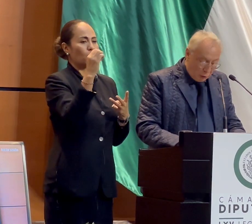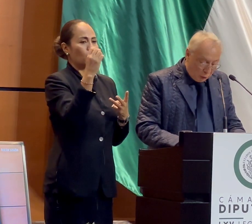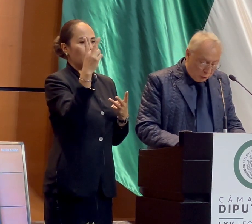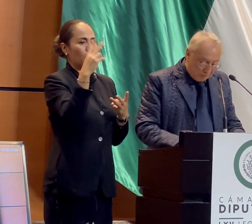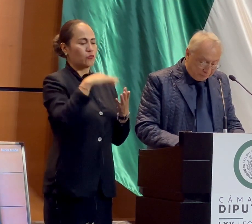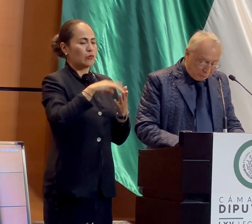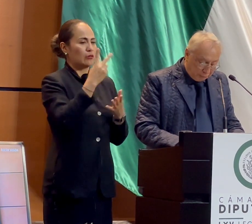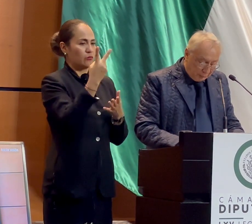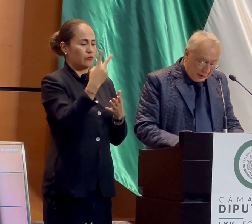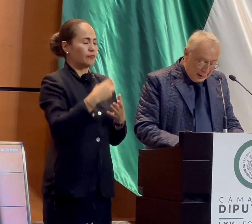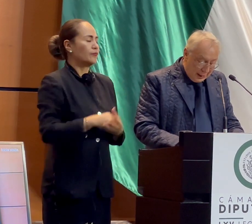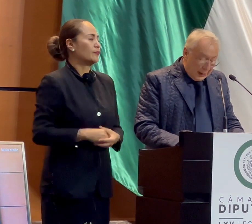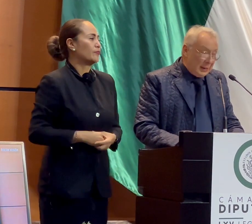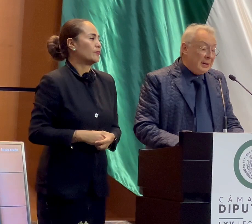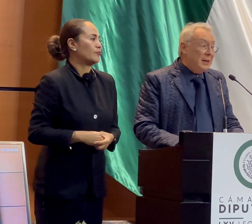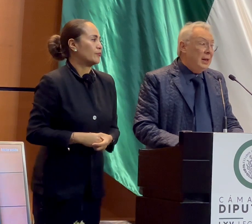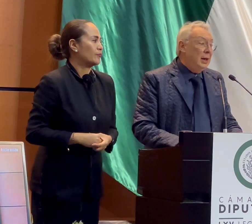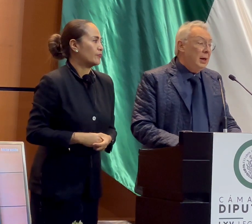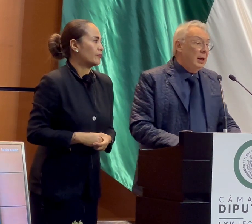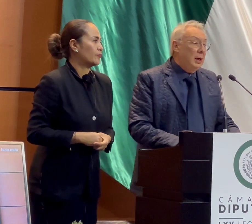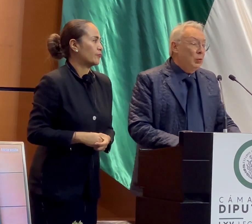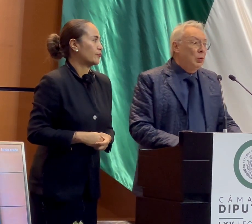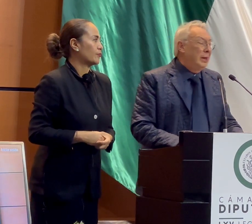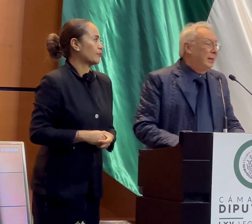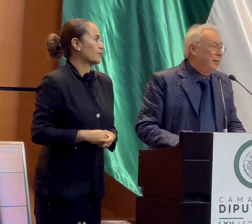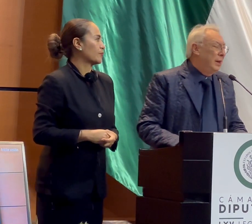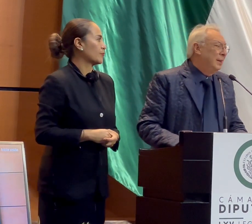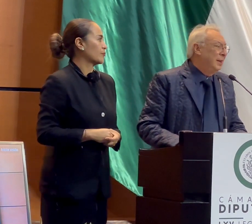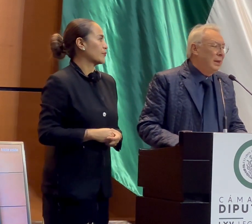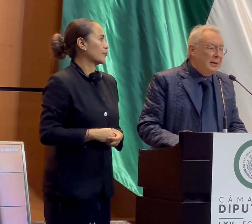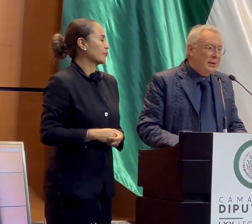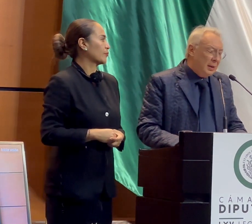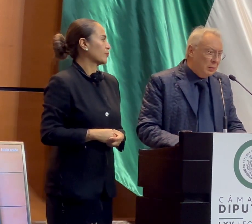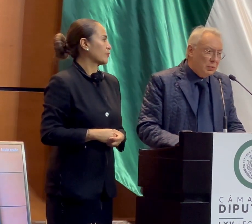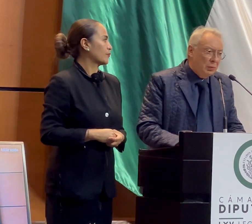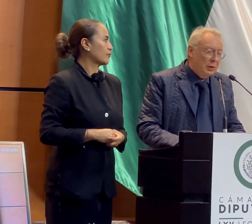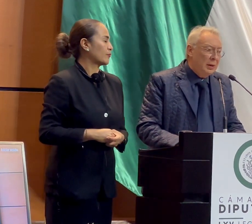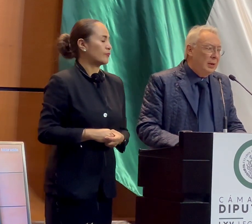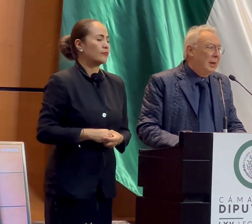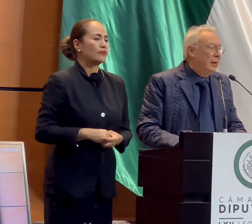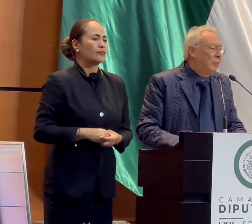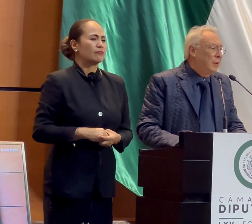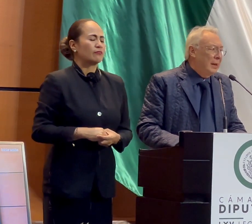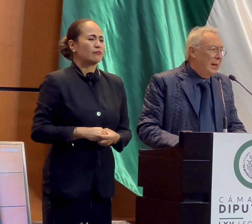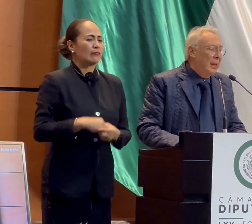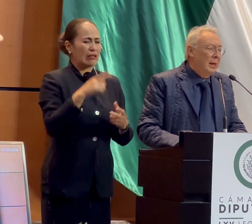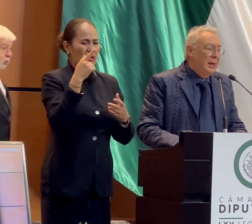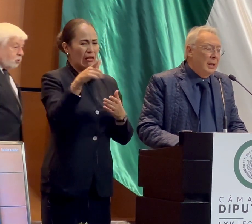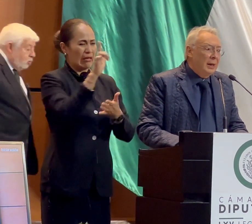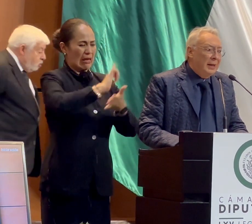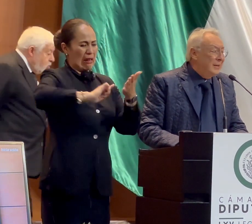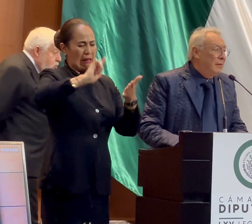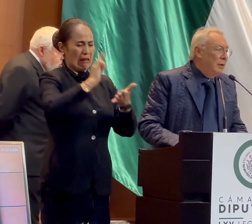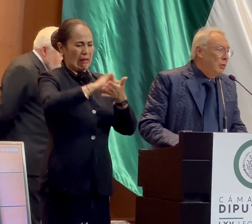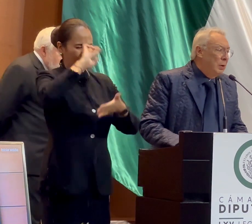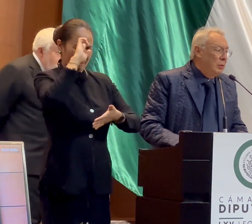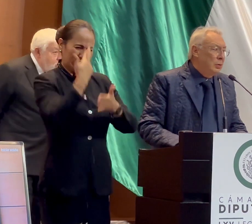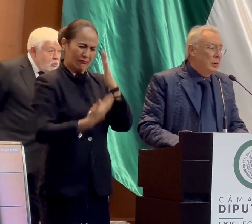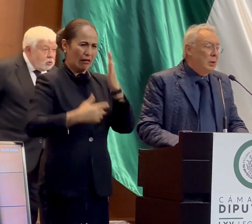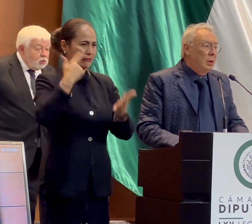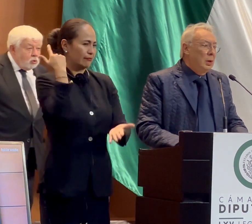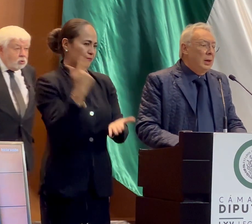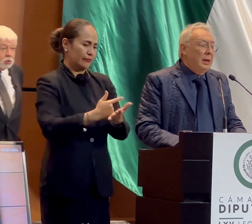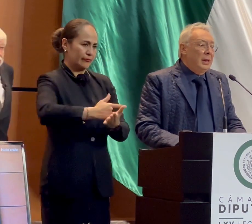del 2002. En este hubo una interferencia ilícita, eso es un delito federal, de este